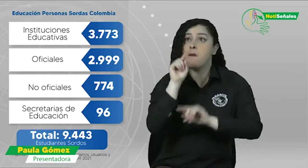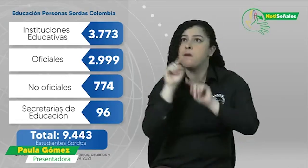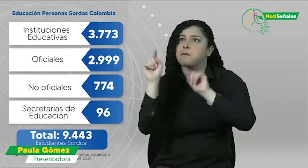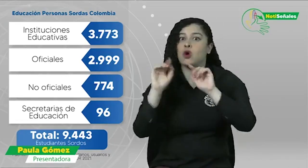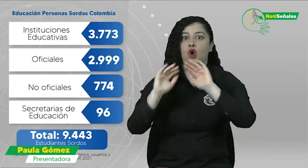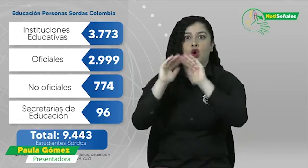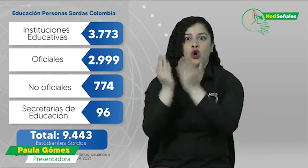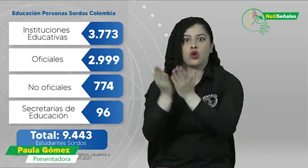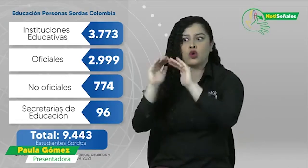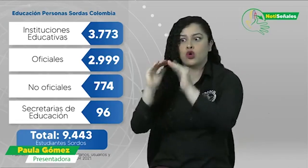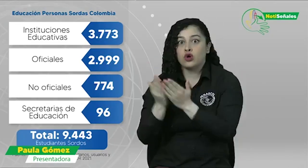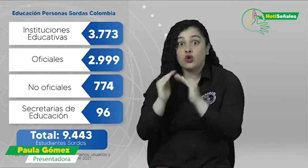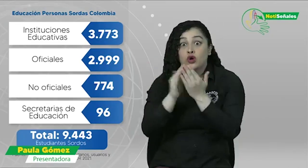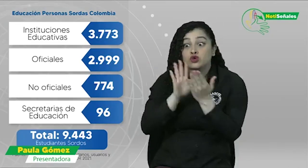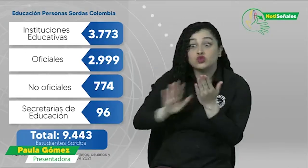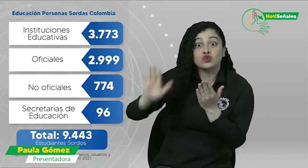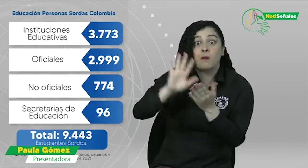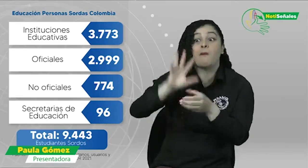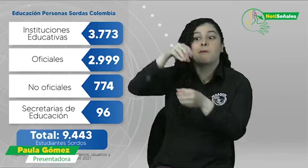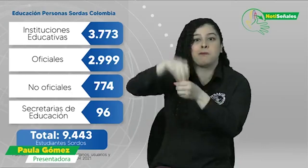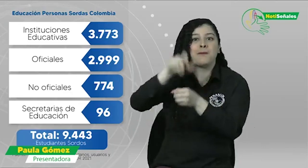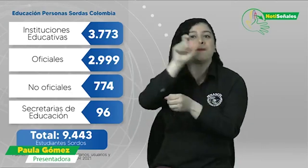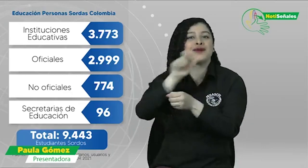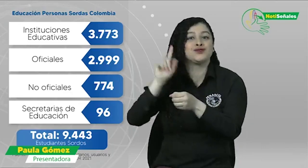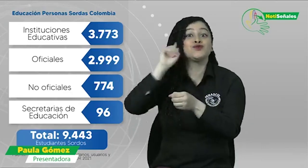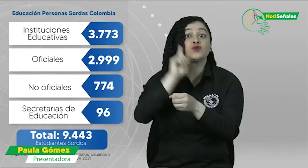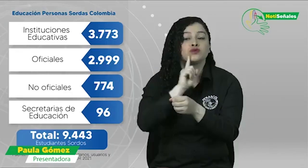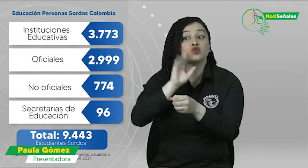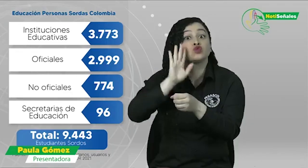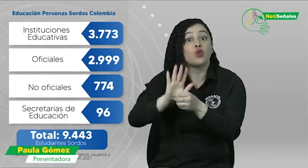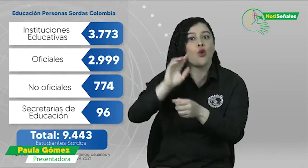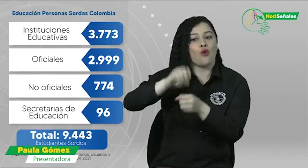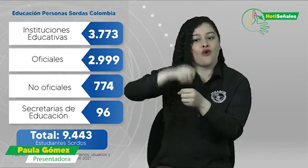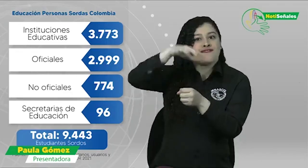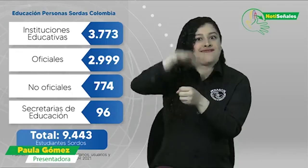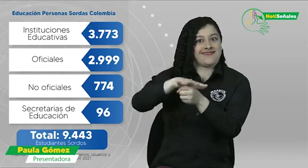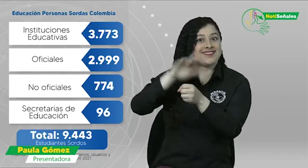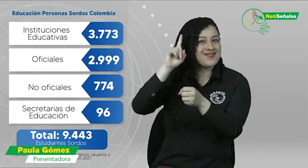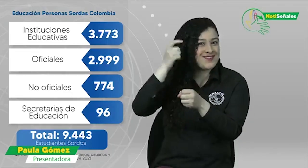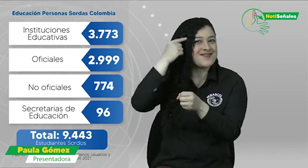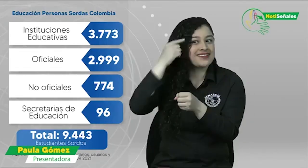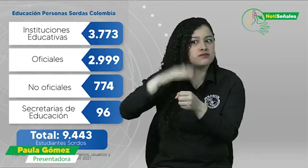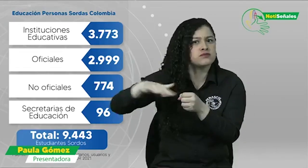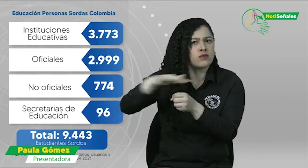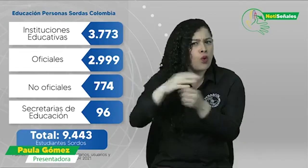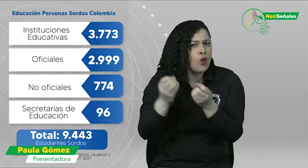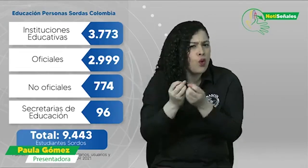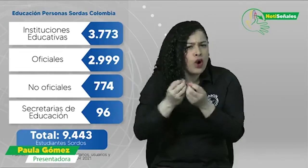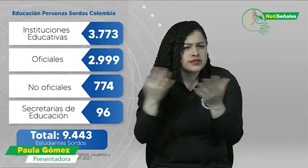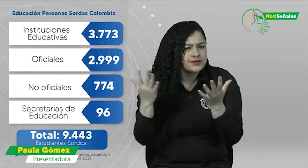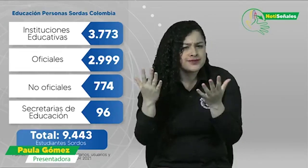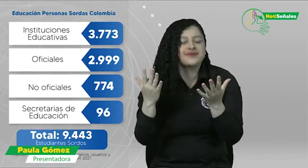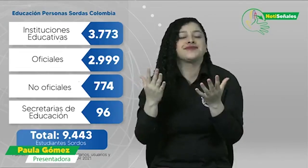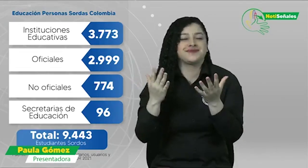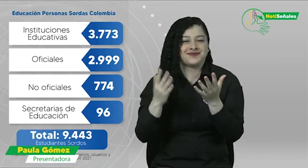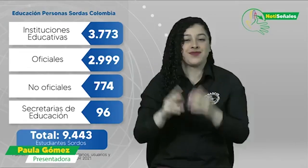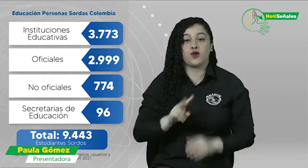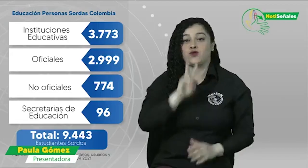educación, cuenta con colegios donde están las personas sordas, colegios públicos,